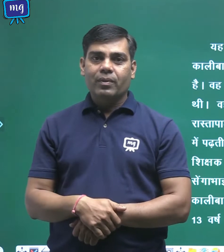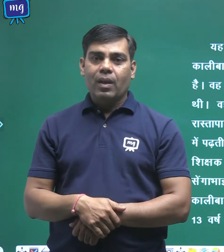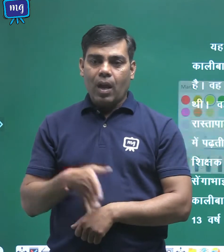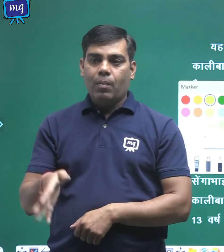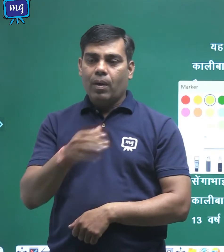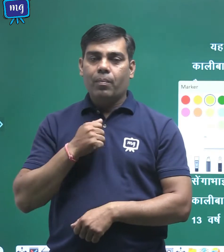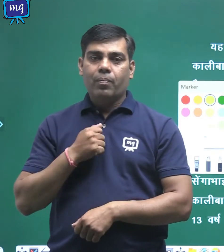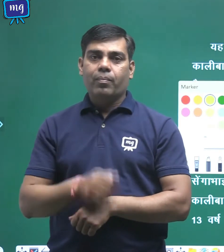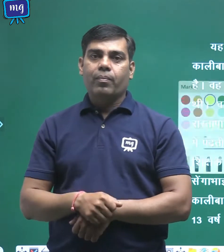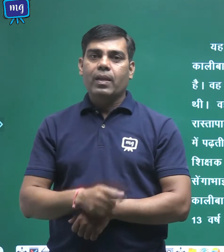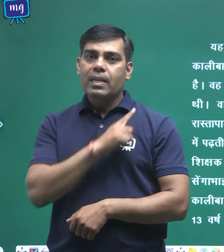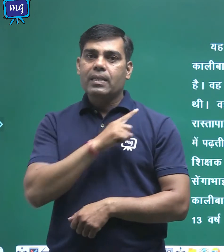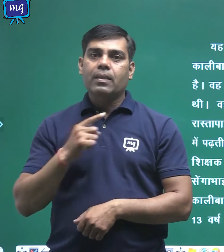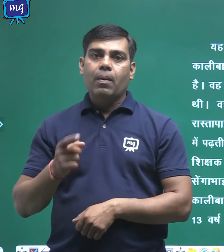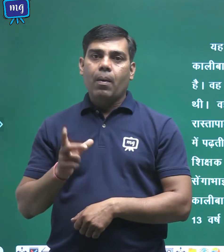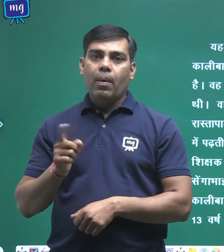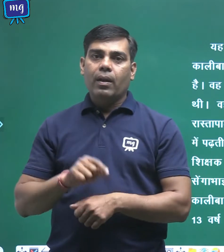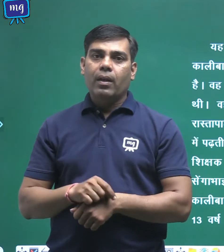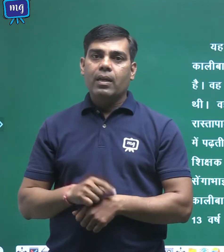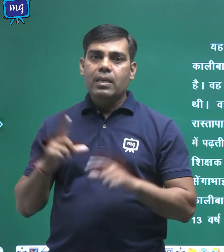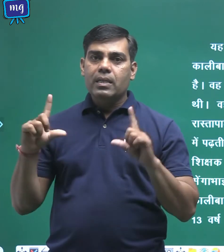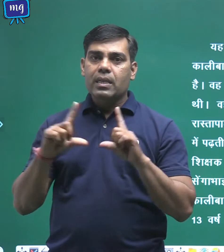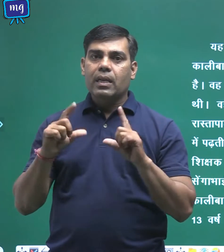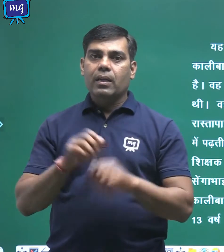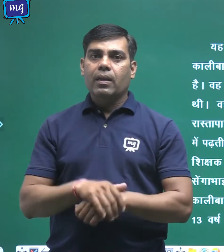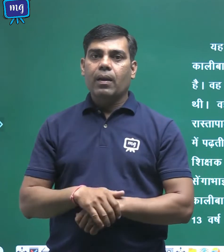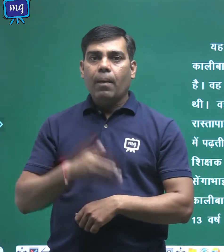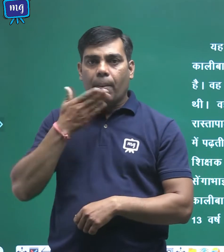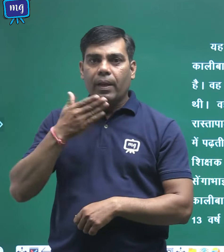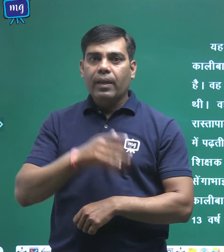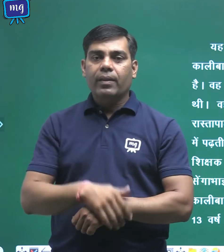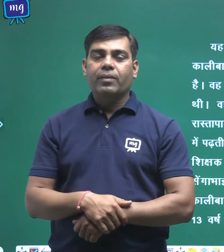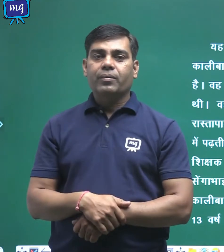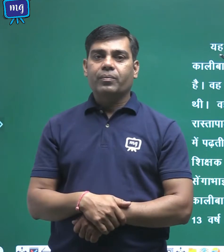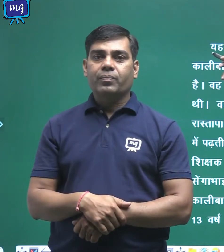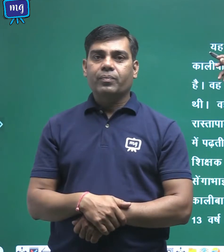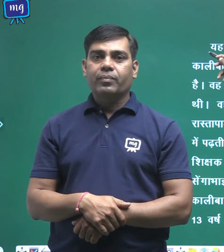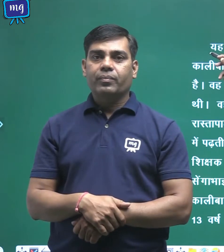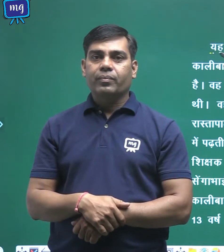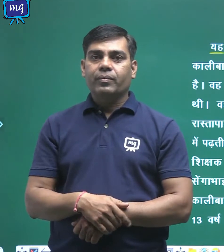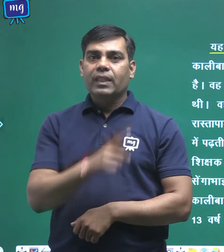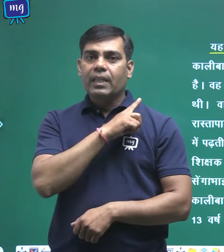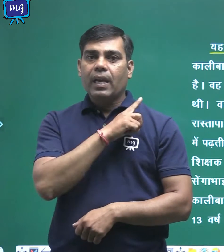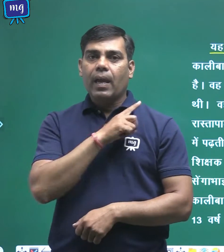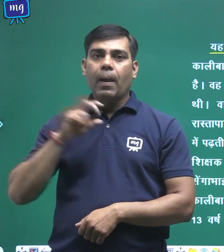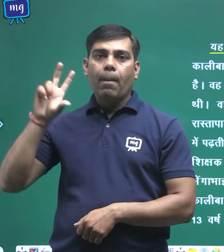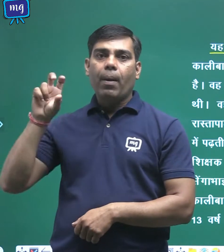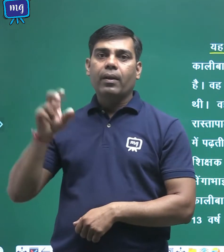हम इस पाठ का सार पढ़ेंगे। यह पाठ